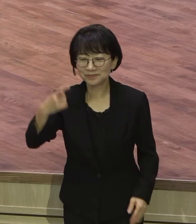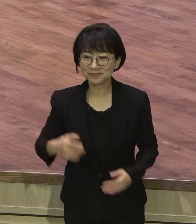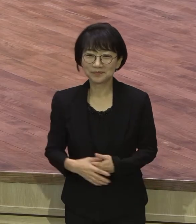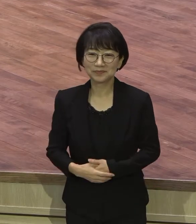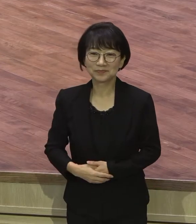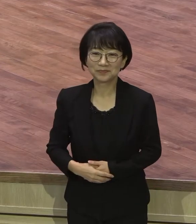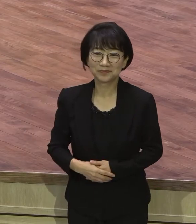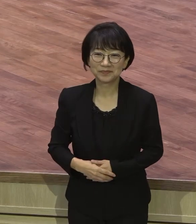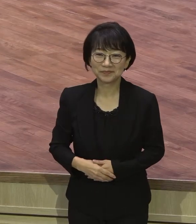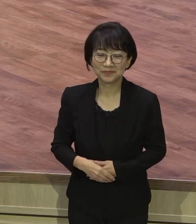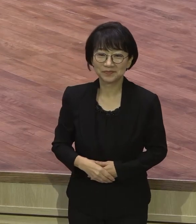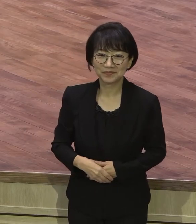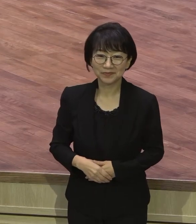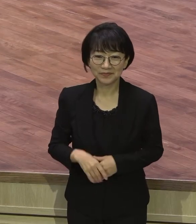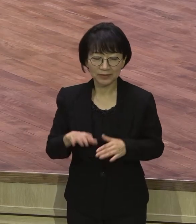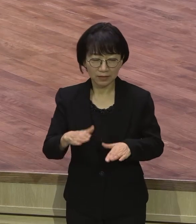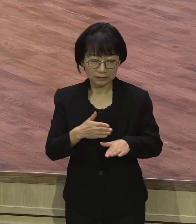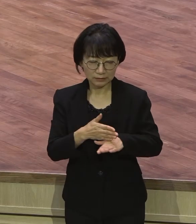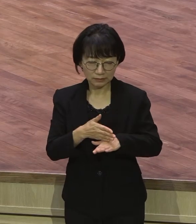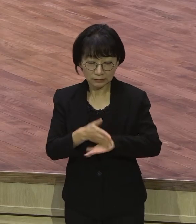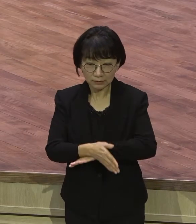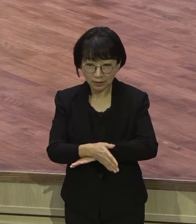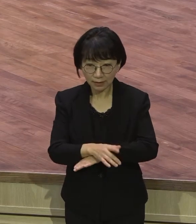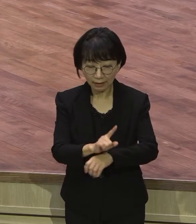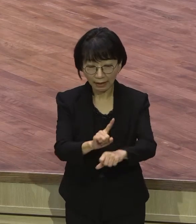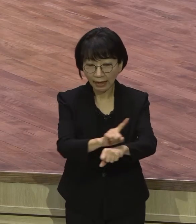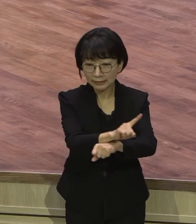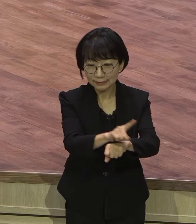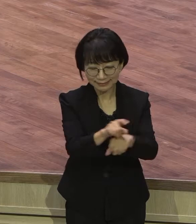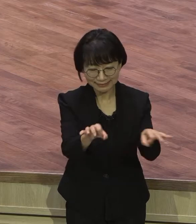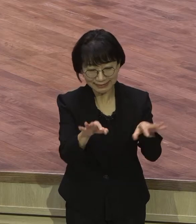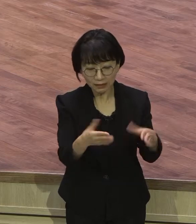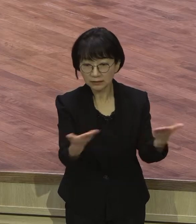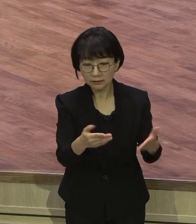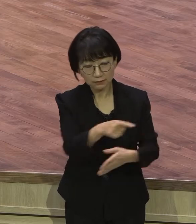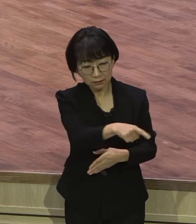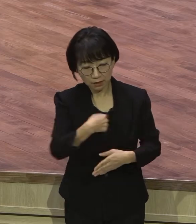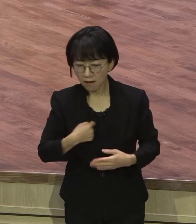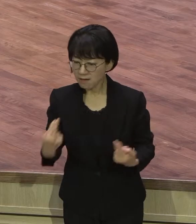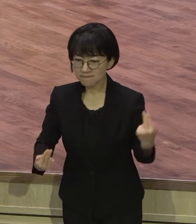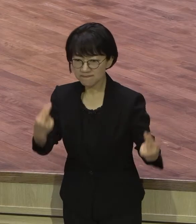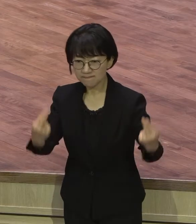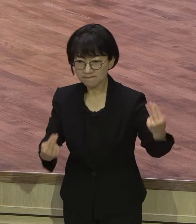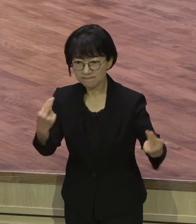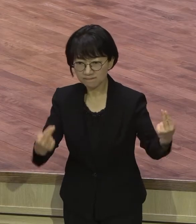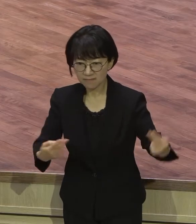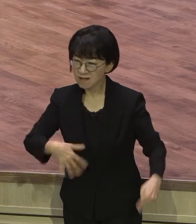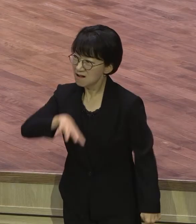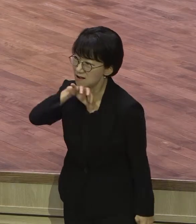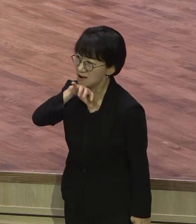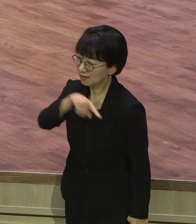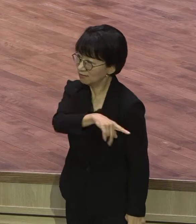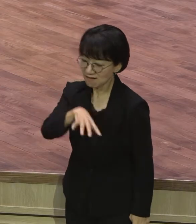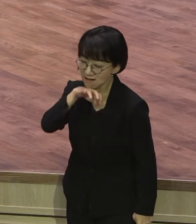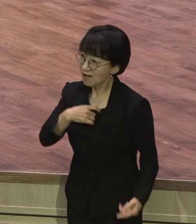해요. 오히려 늦게 온 자들과 비교하면서 뭐합니까? 원망, 불평을 막 늘어놓습니다.